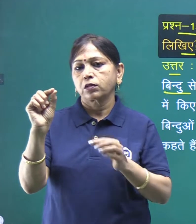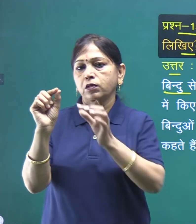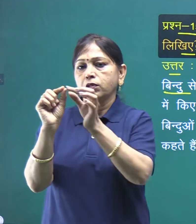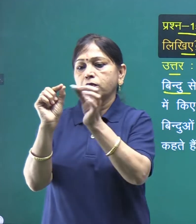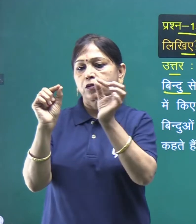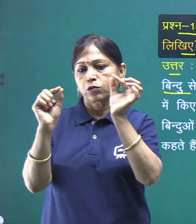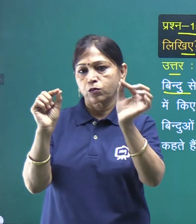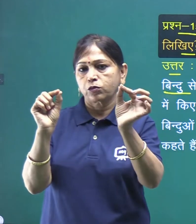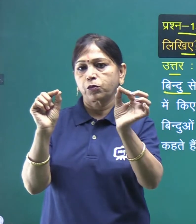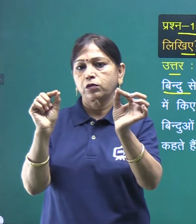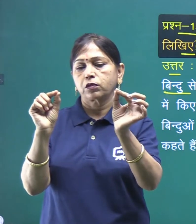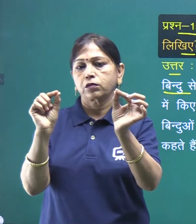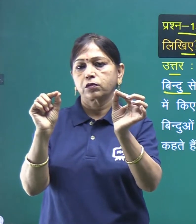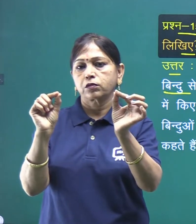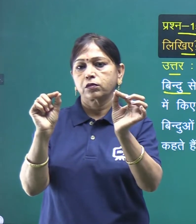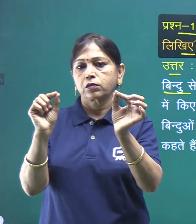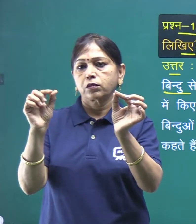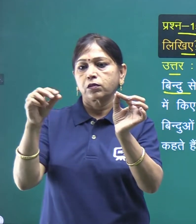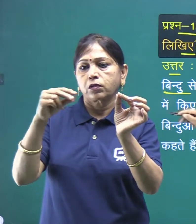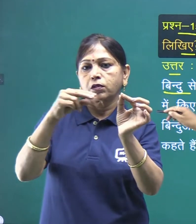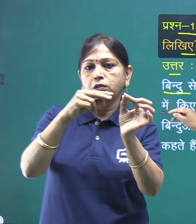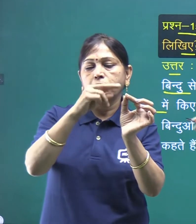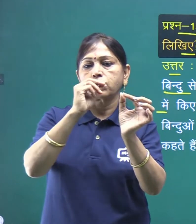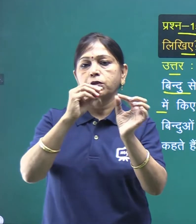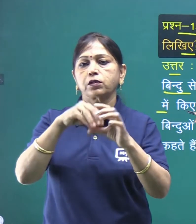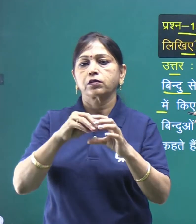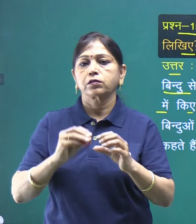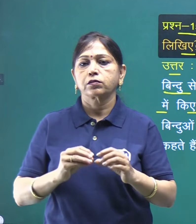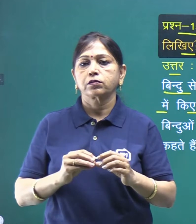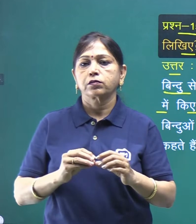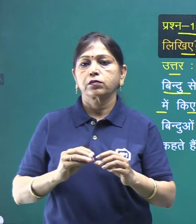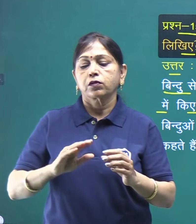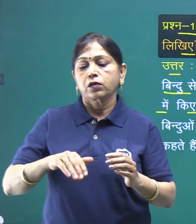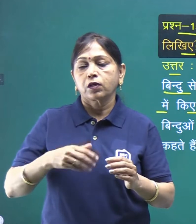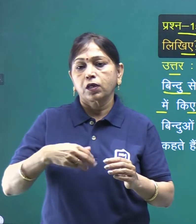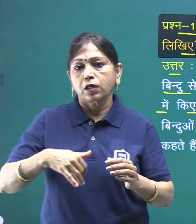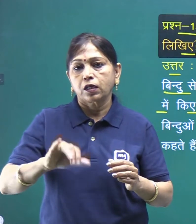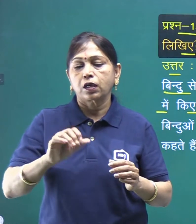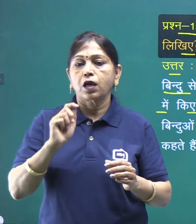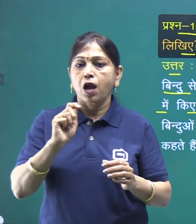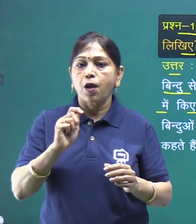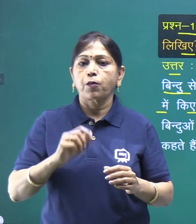दूसरे बिंदु तक ले जाने में किए गए कार्य को